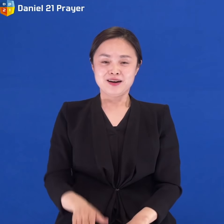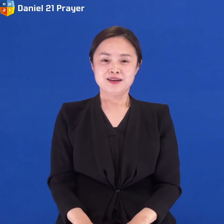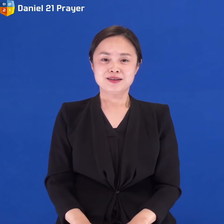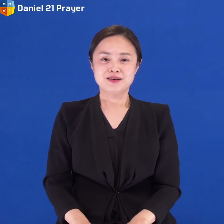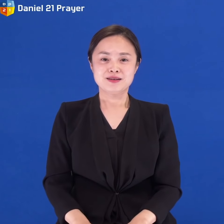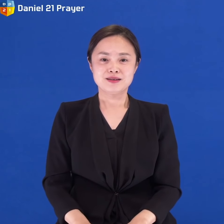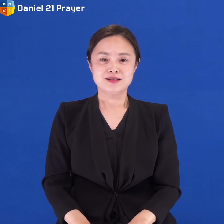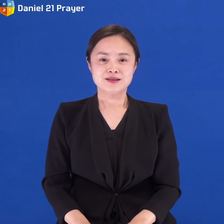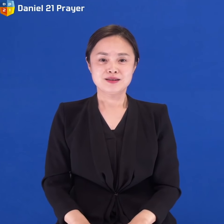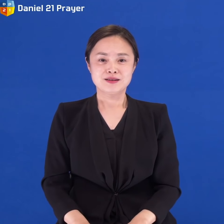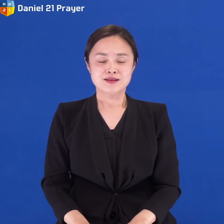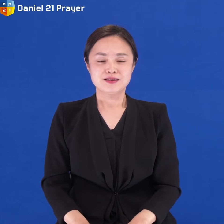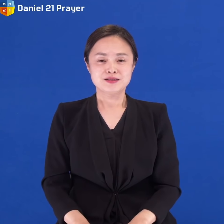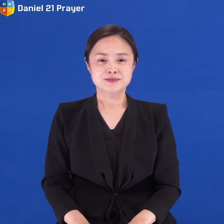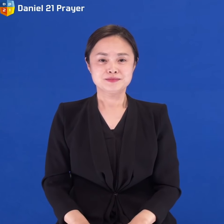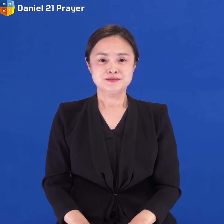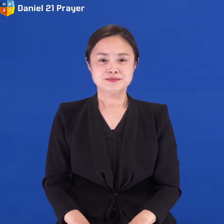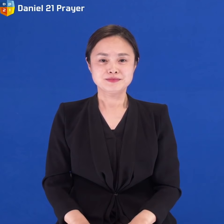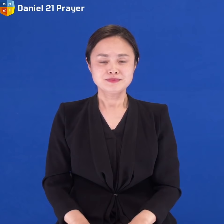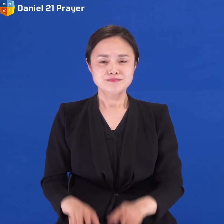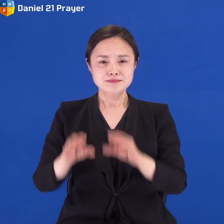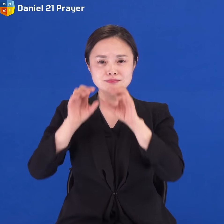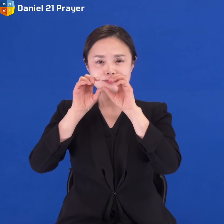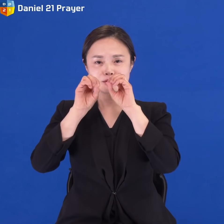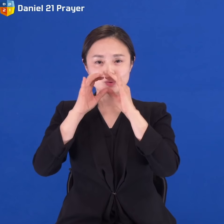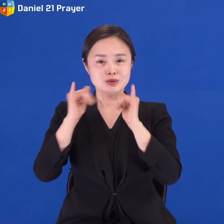이른다? 그거 아니고